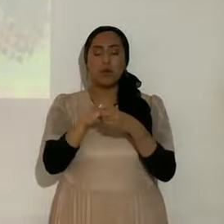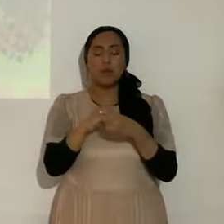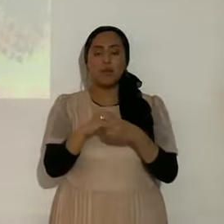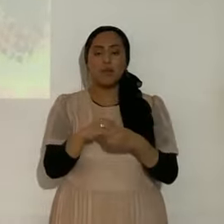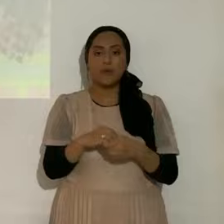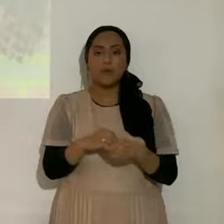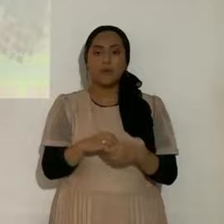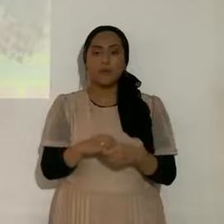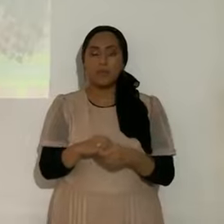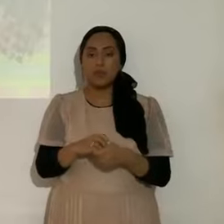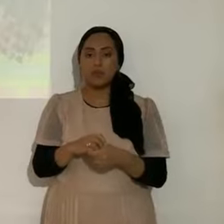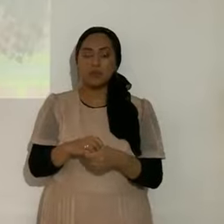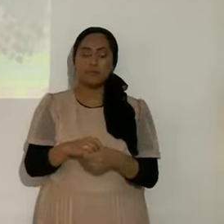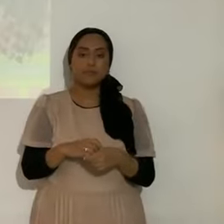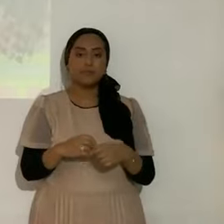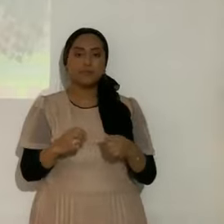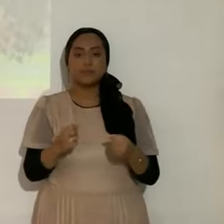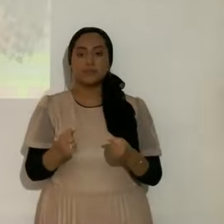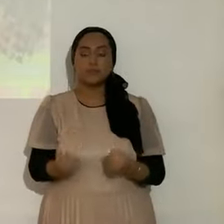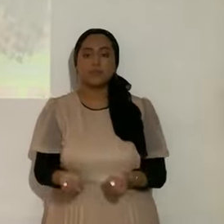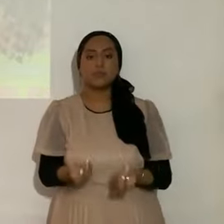consumida.